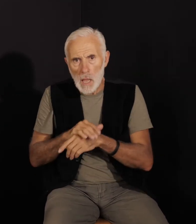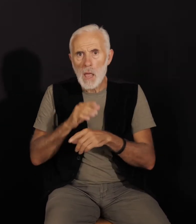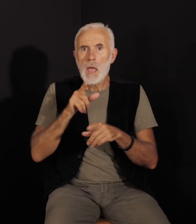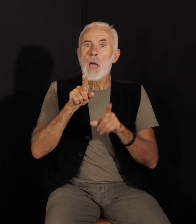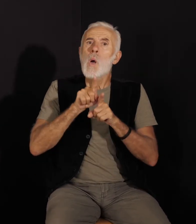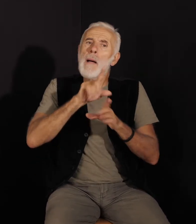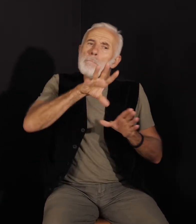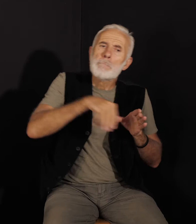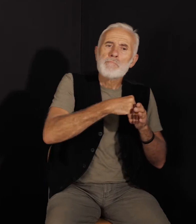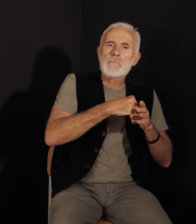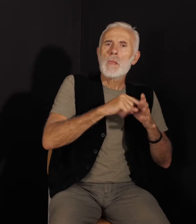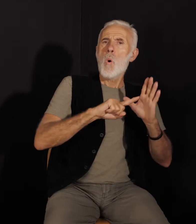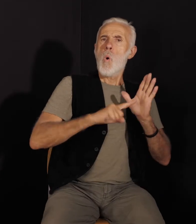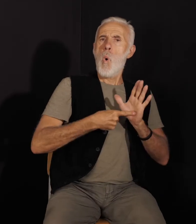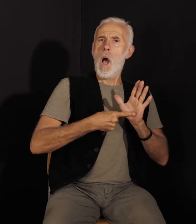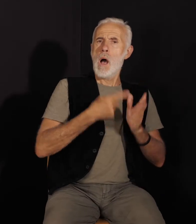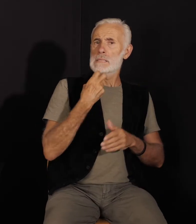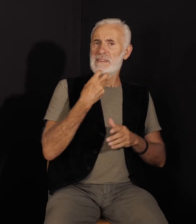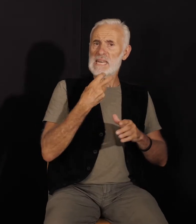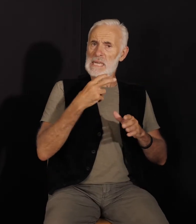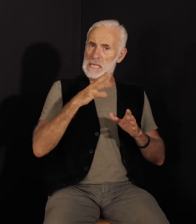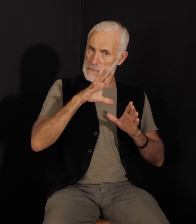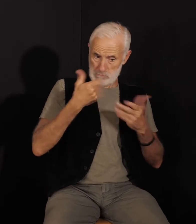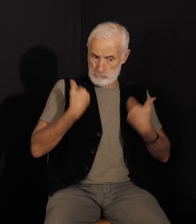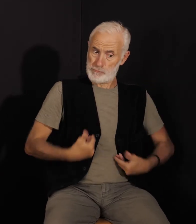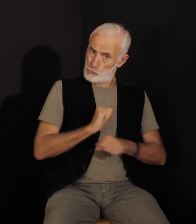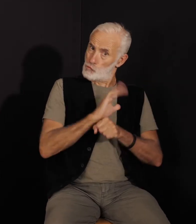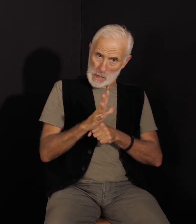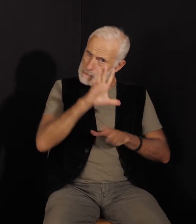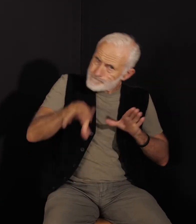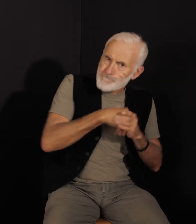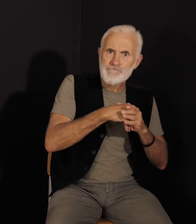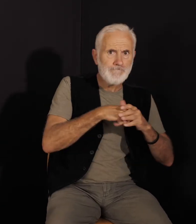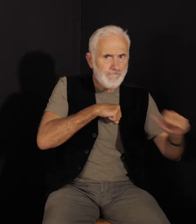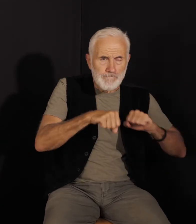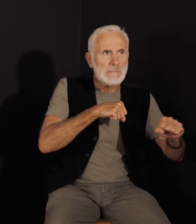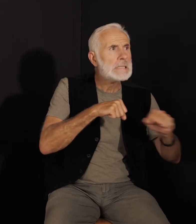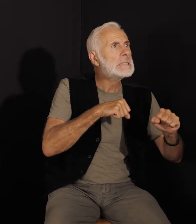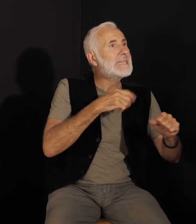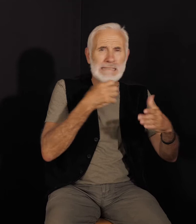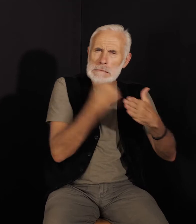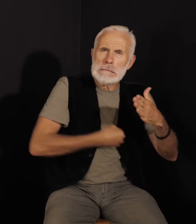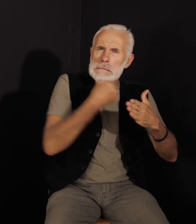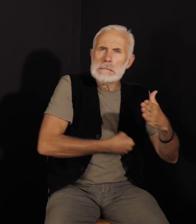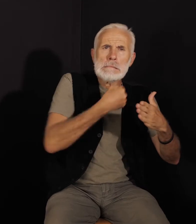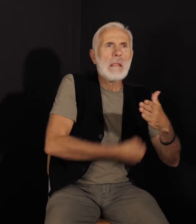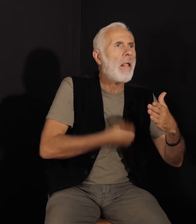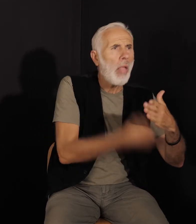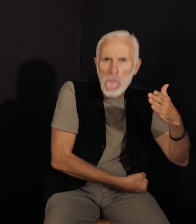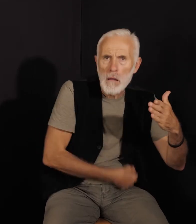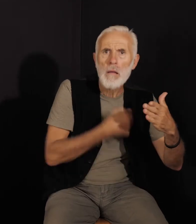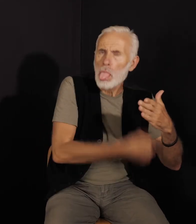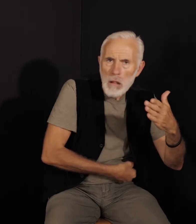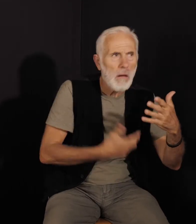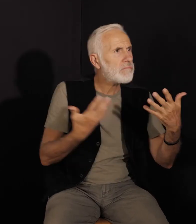tant que journaliste, et puis ensuite comment il a été déçu par le fait que ça n'aboutisse pas à ces idéaux auxquels il croyait